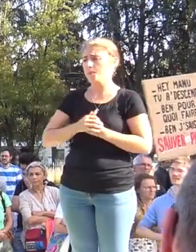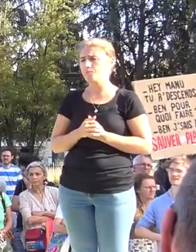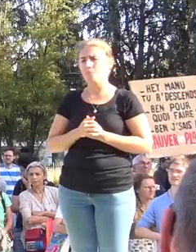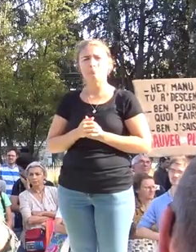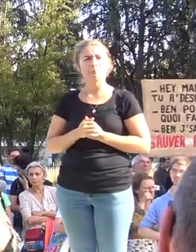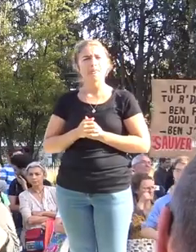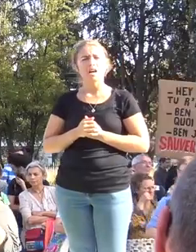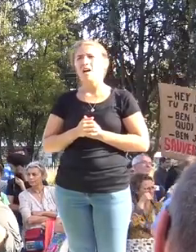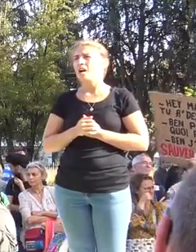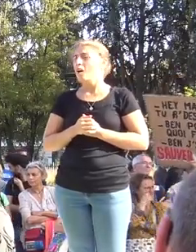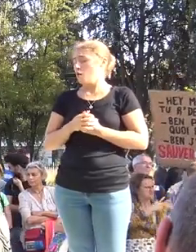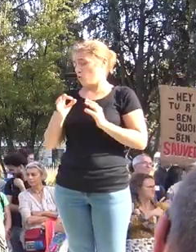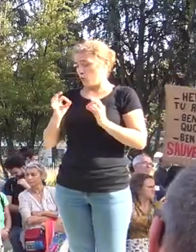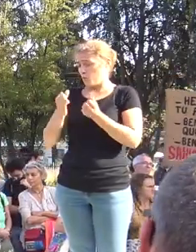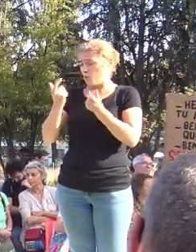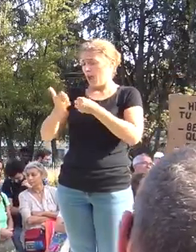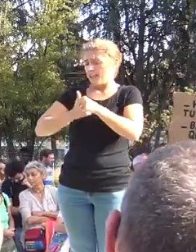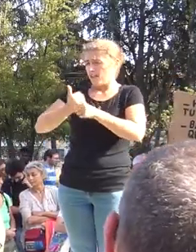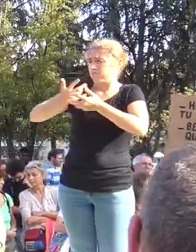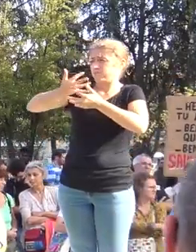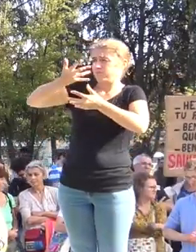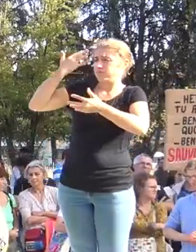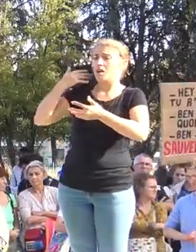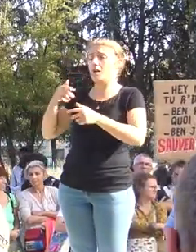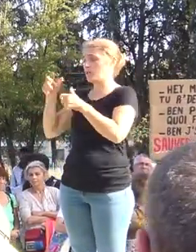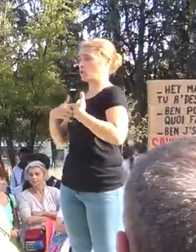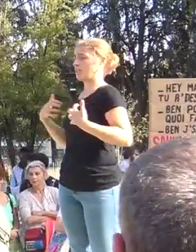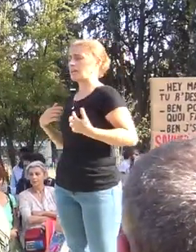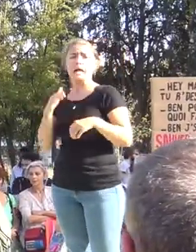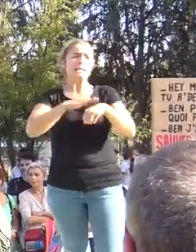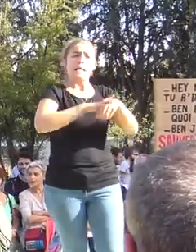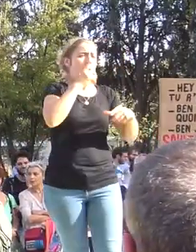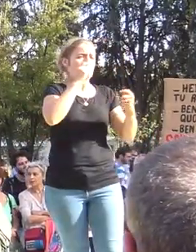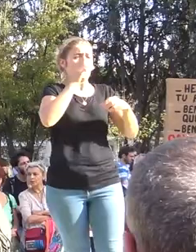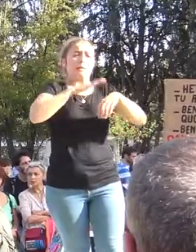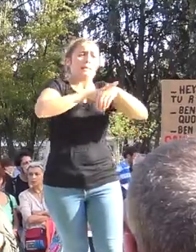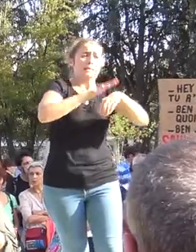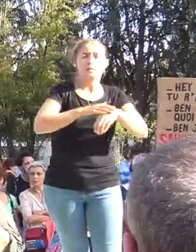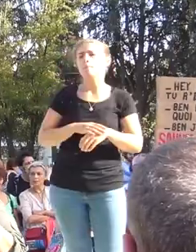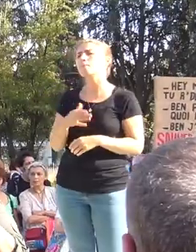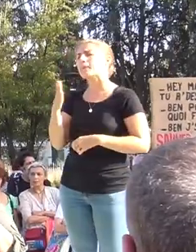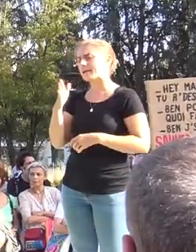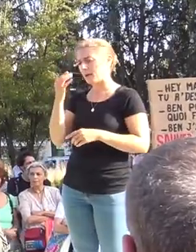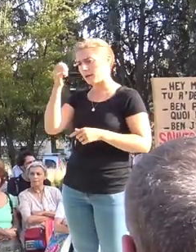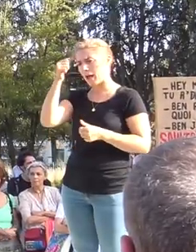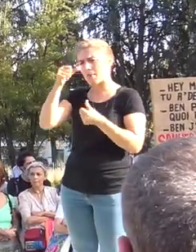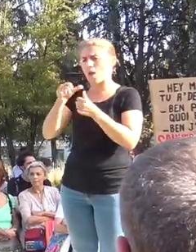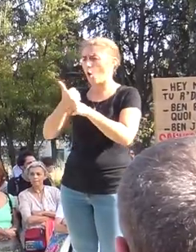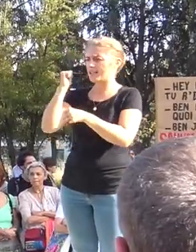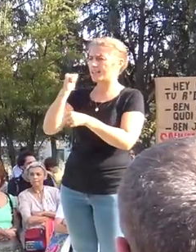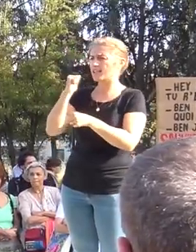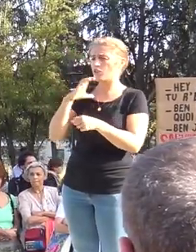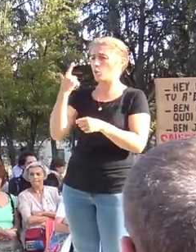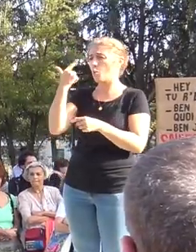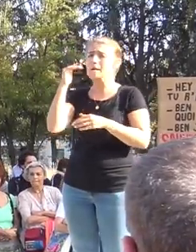enfin, ça fait déjà des années et des années que les scientifiques nous avertissent, mais vous vous souvenez peut-être que l'année dernière, il y a eu deux